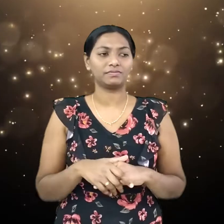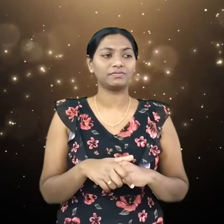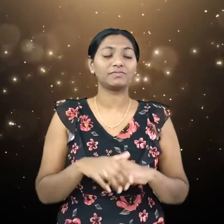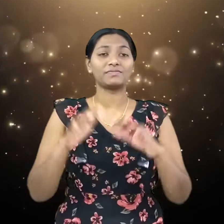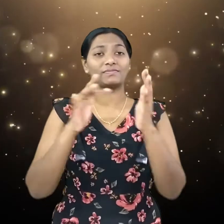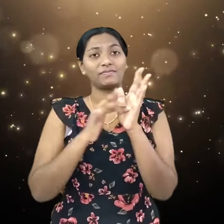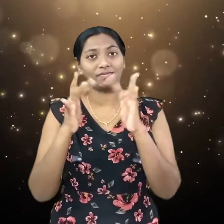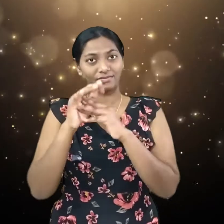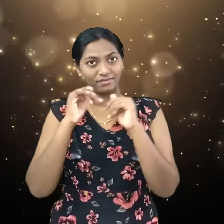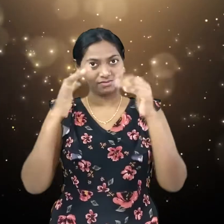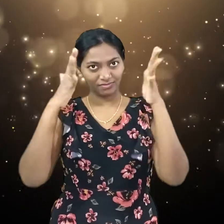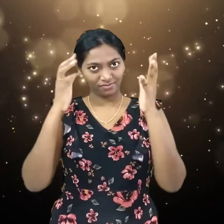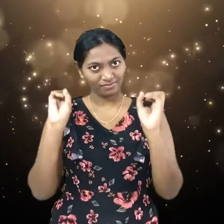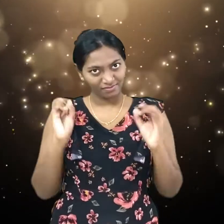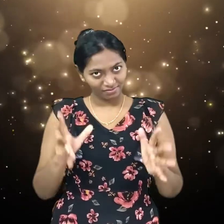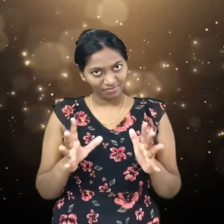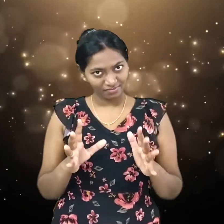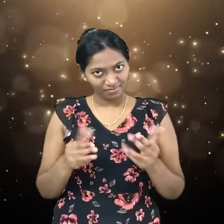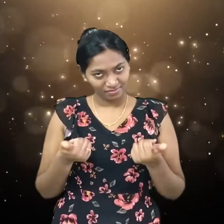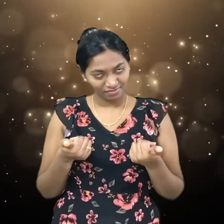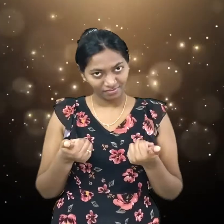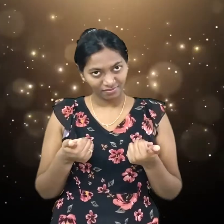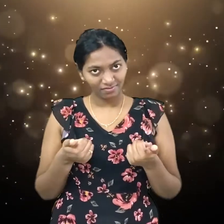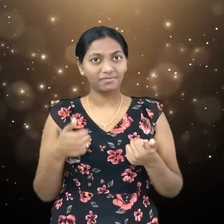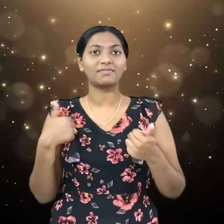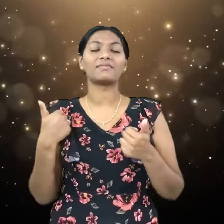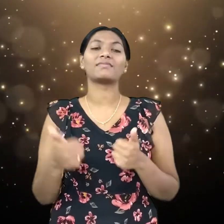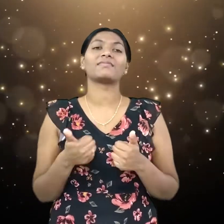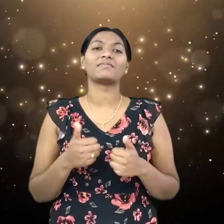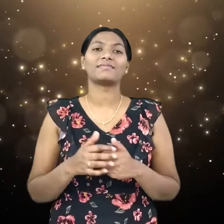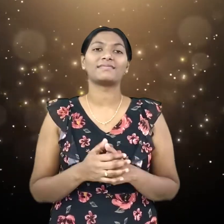और यीशु के लिए जोर से ताली बजा सकते हैं।